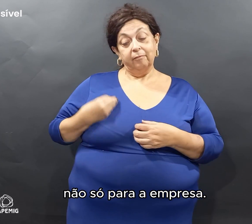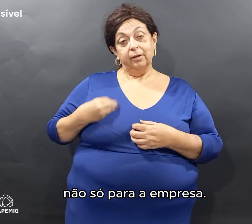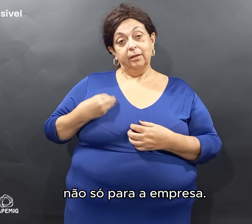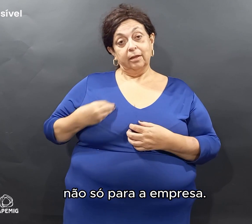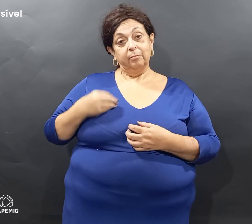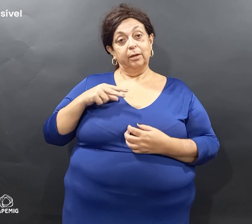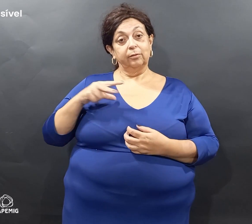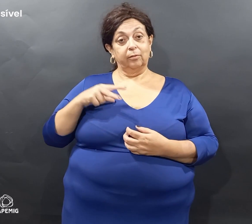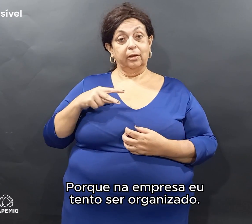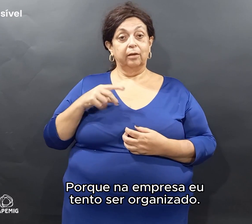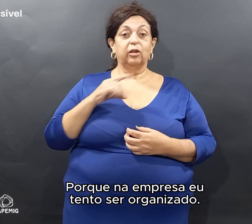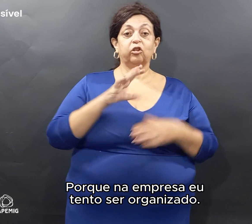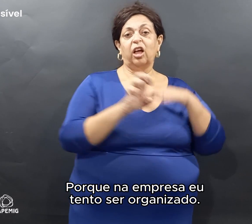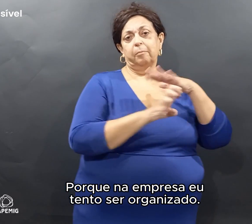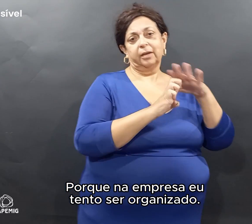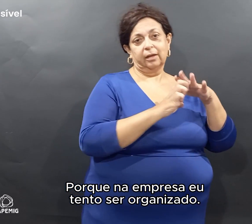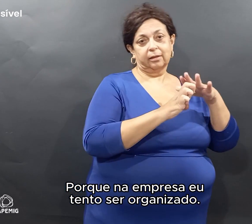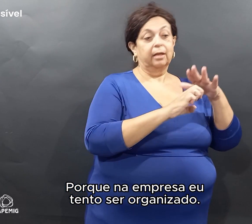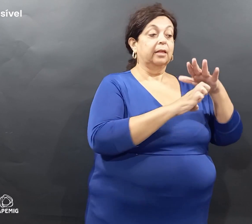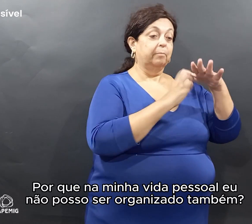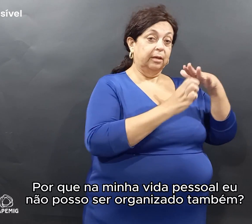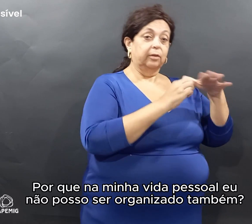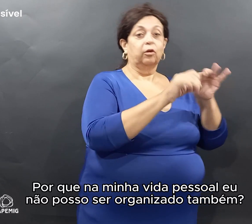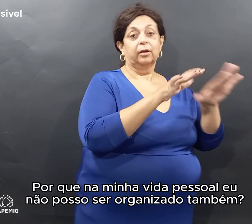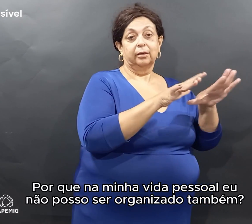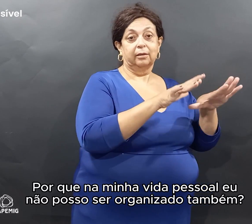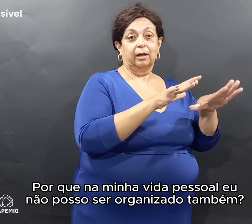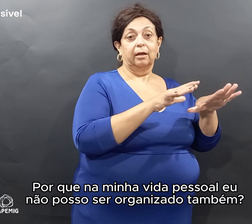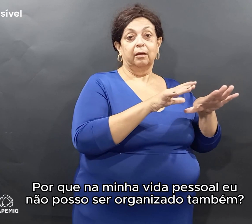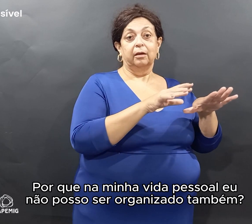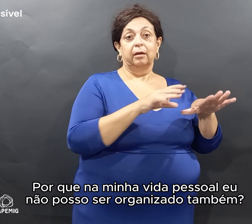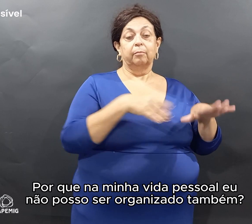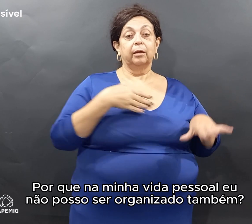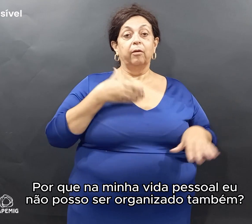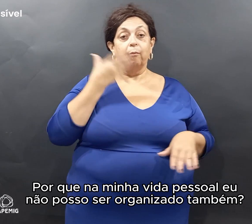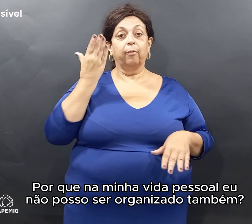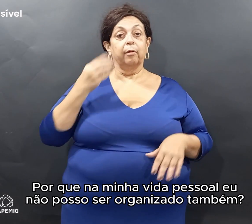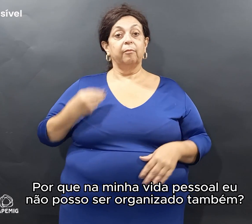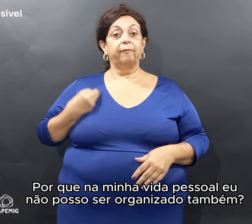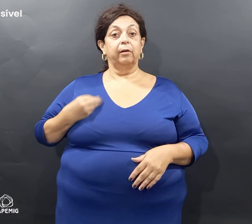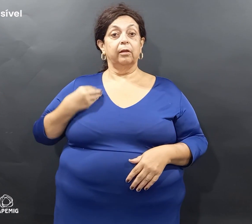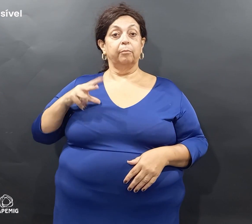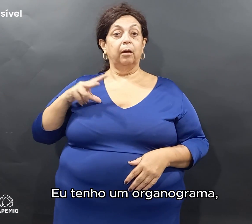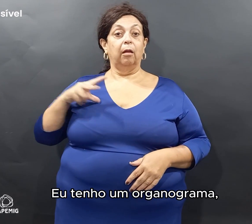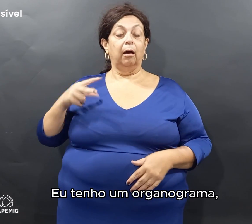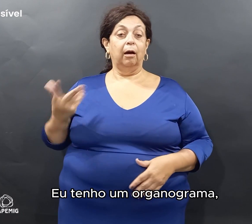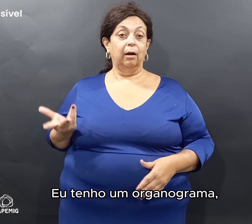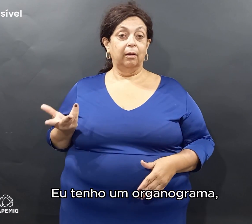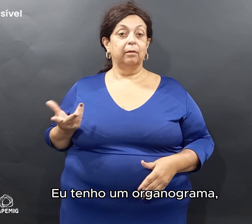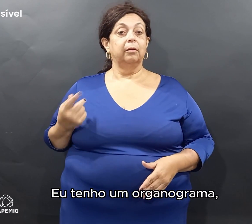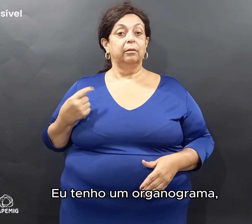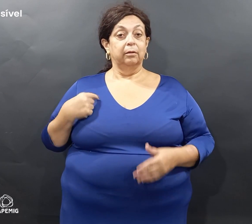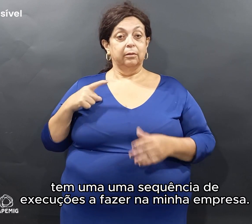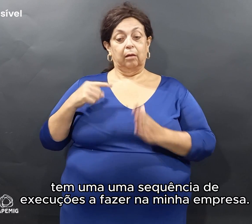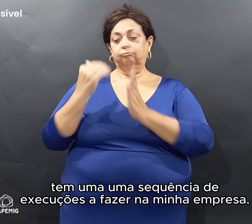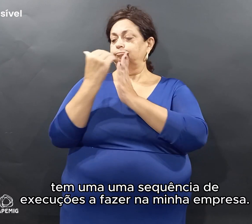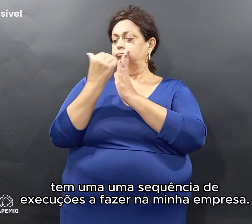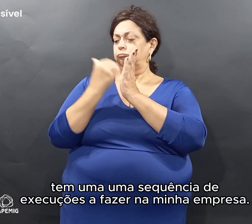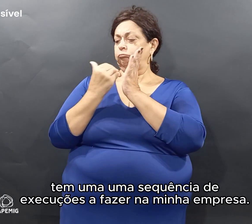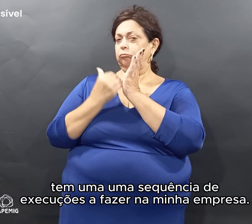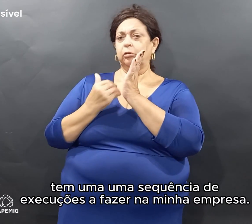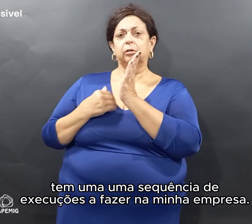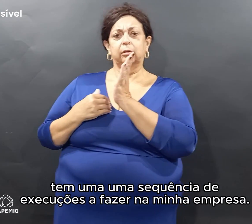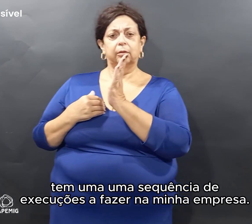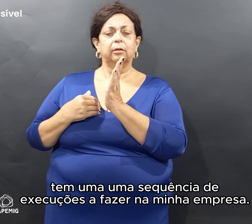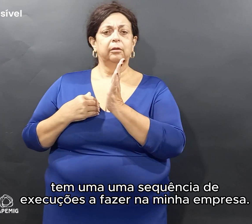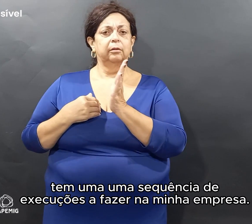não só para a empresa. Porque na empresa eu tento ser organizado. Por que na minha vida pessoal eu não posso ser organizado também? Eu tenho um organograma, tenho